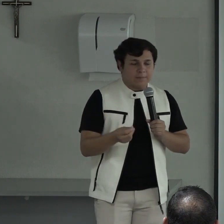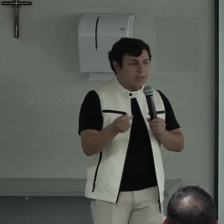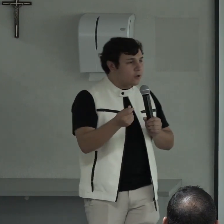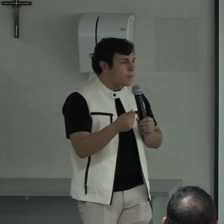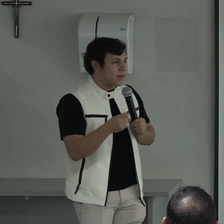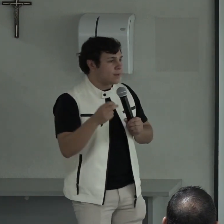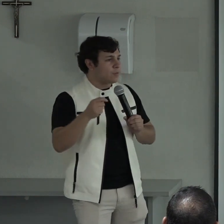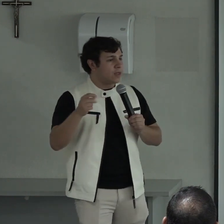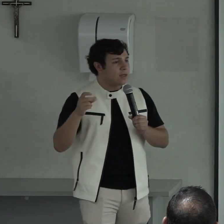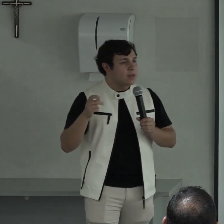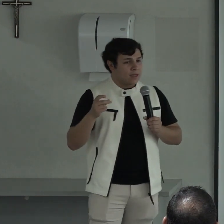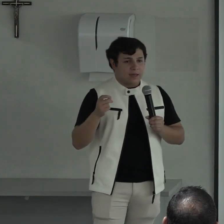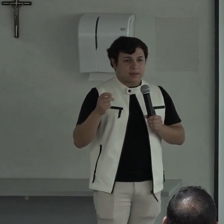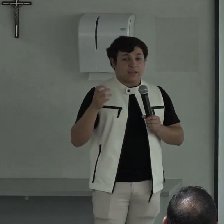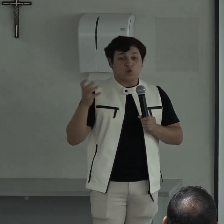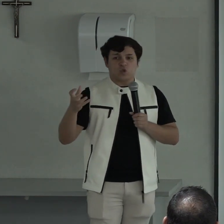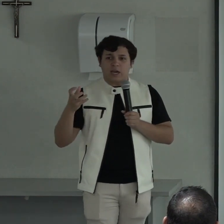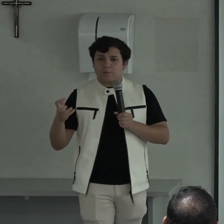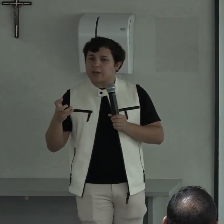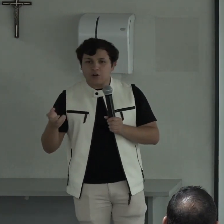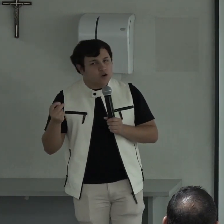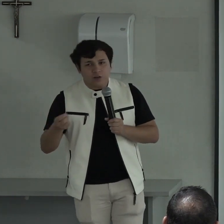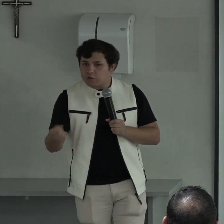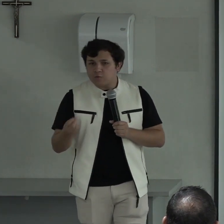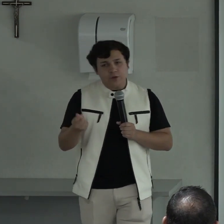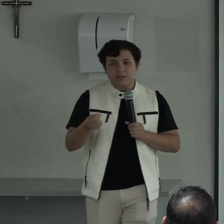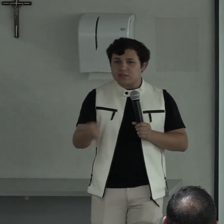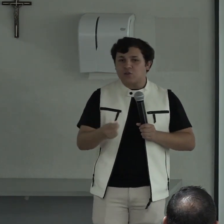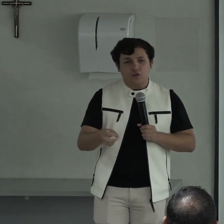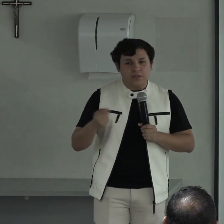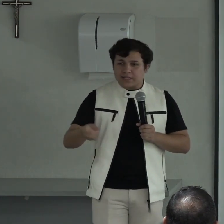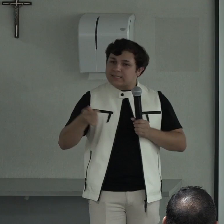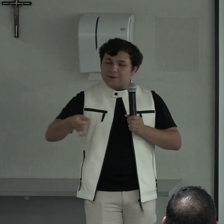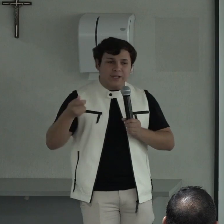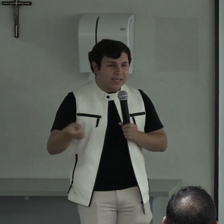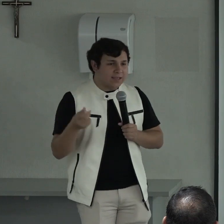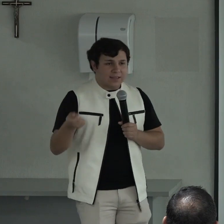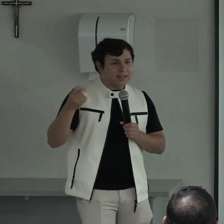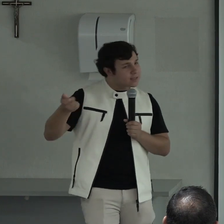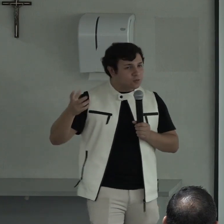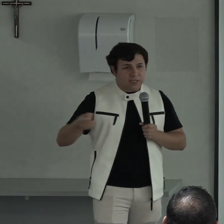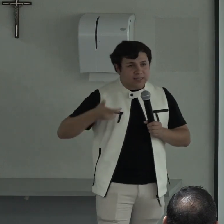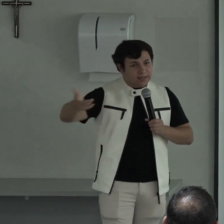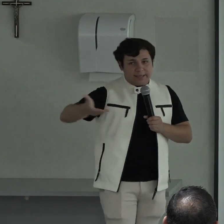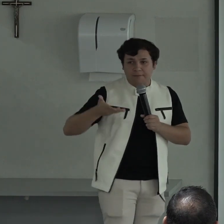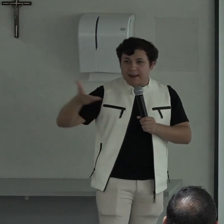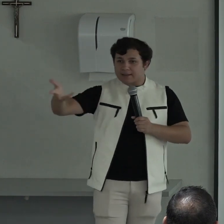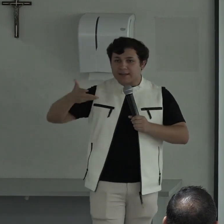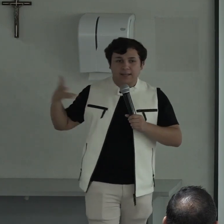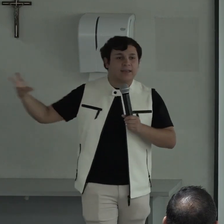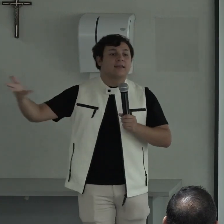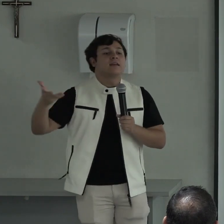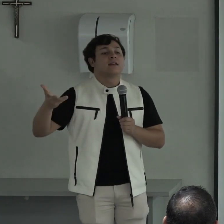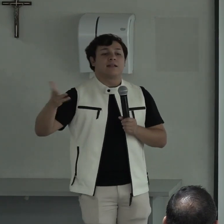hijo para que pueda escuchar, porque no, él no puede ser sordo, él tiene que ser oyente, tiene que escuchar, tiene que hablar, tiene que,